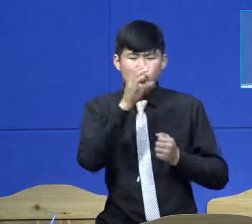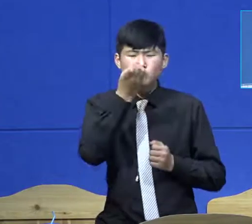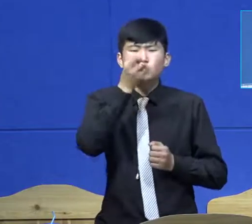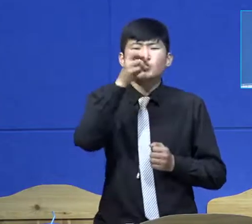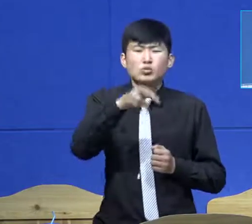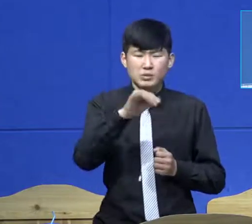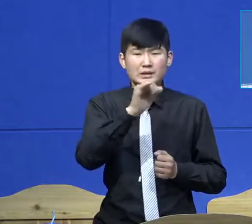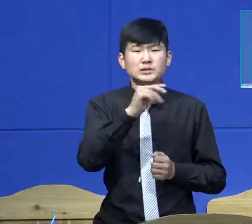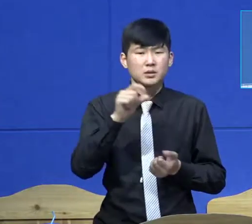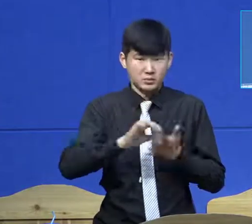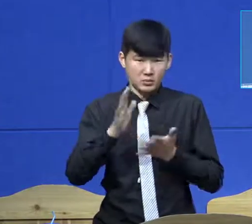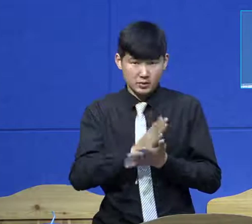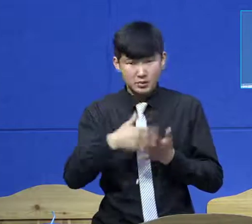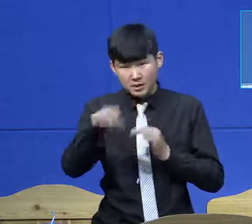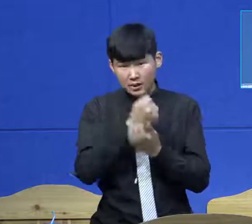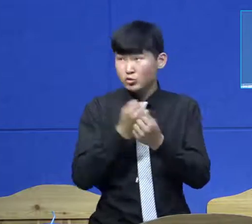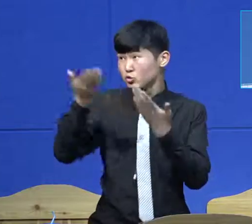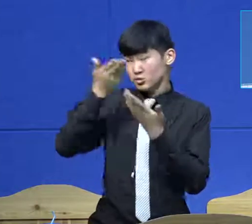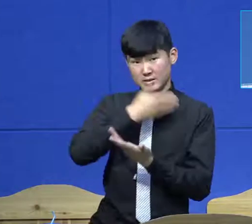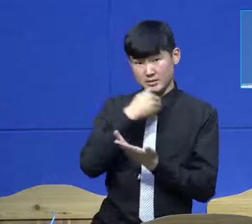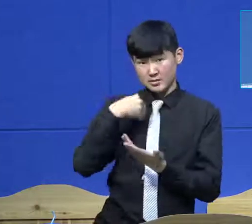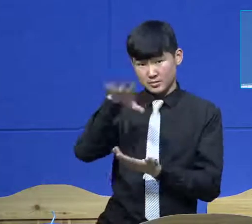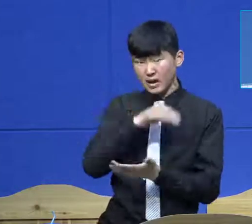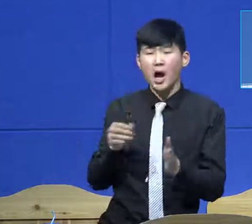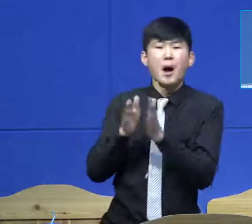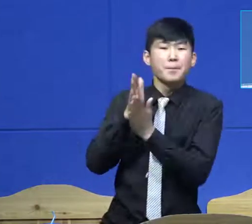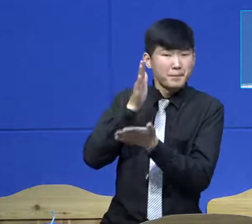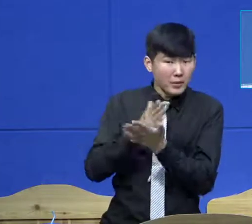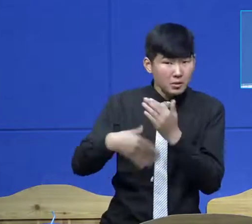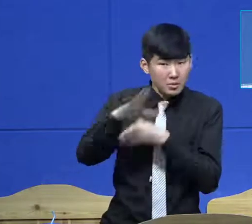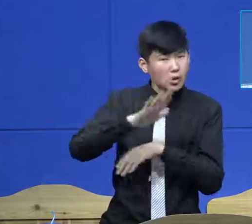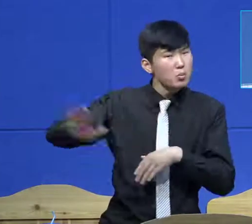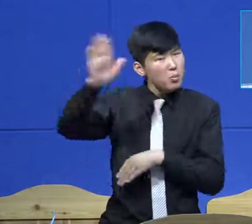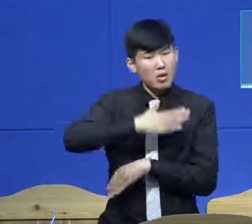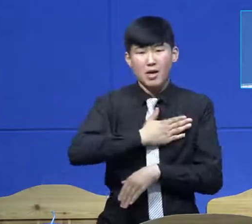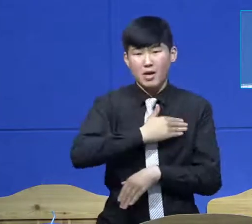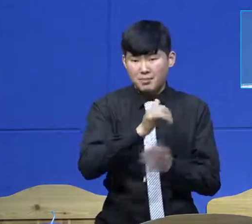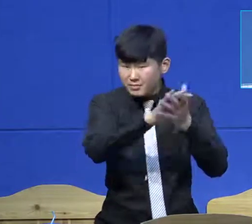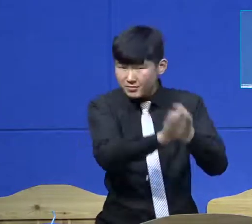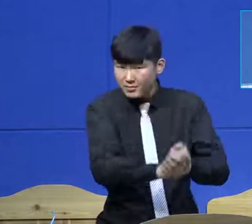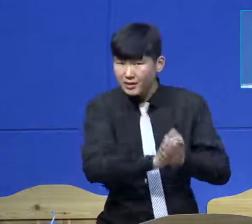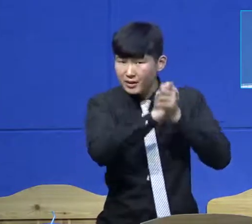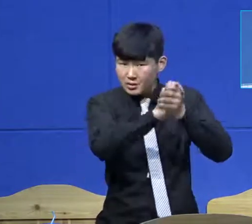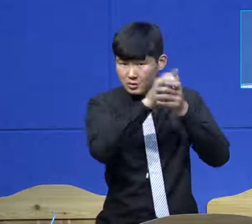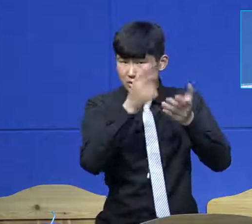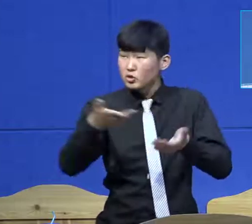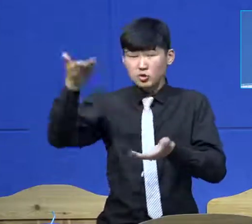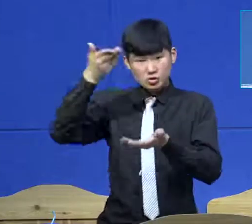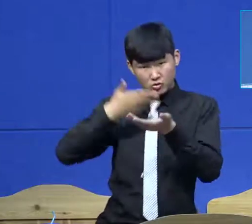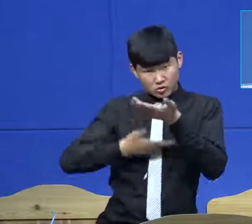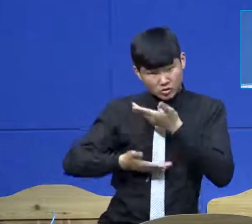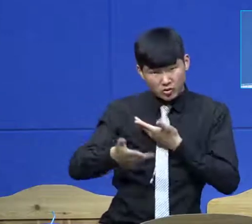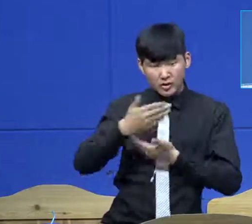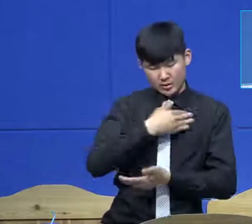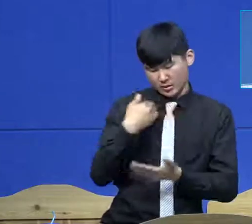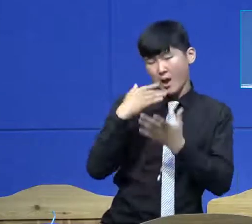Бидний аварч гисэн эзэн маань бидэртэй хамт байж байна. Бидэнд мөх ам найдварыг өгөөд эцэг